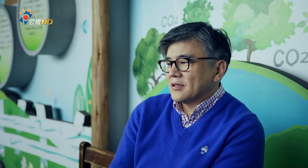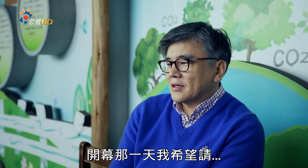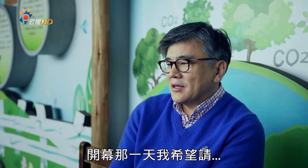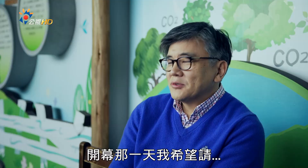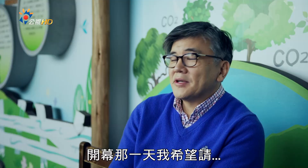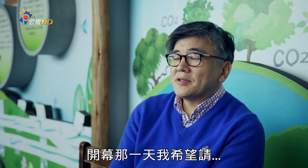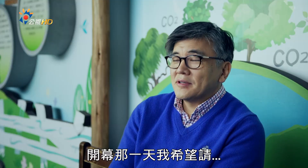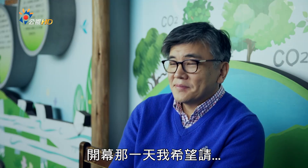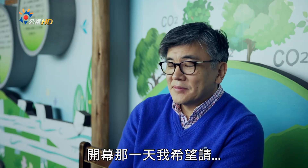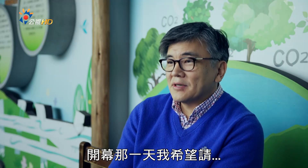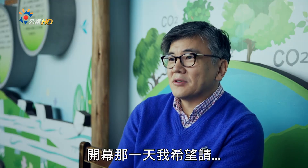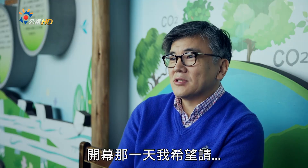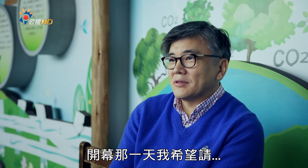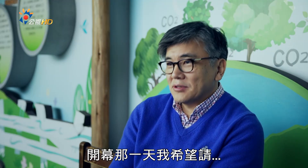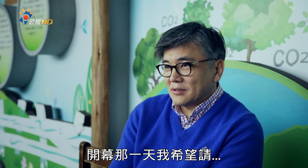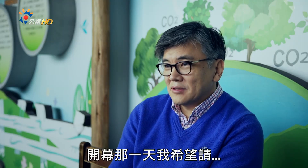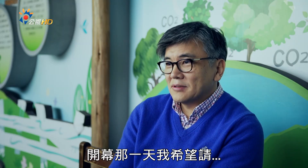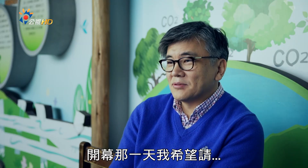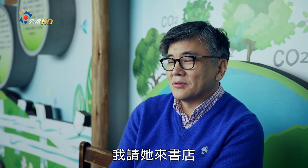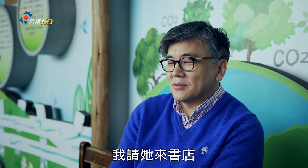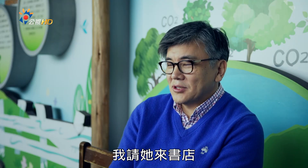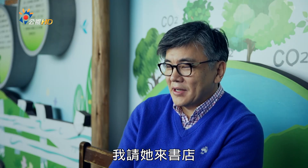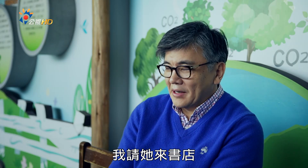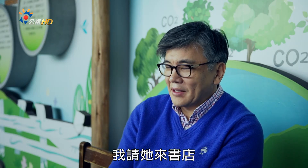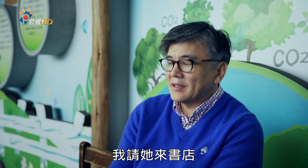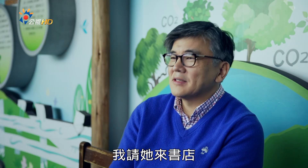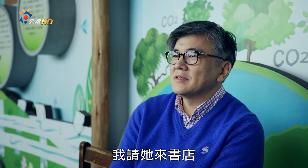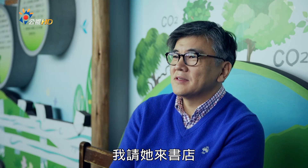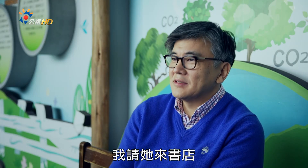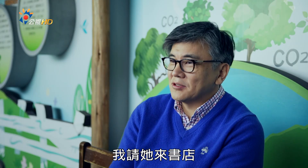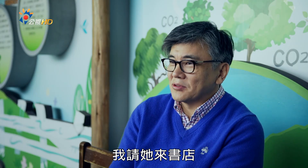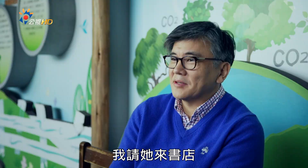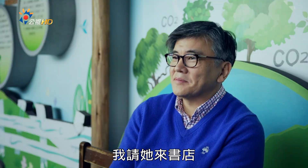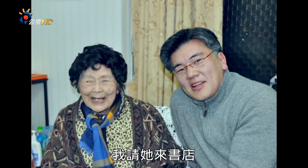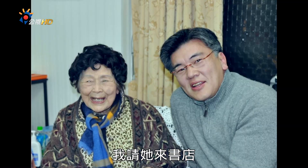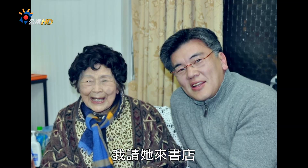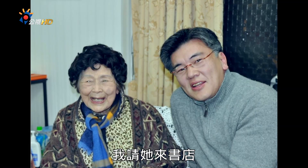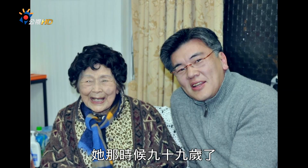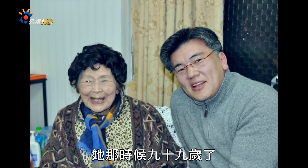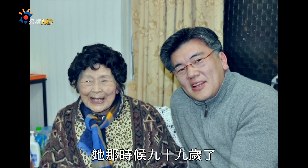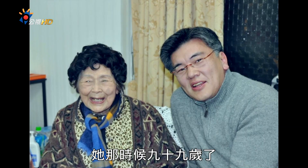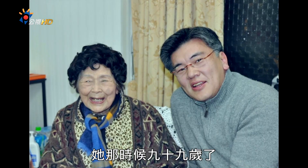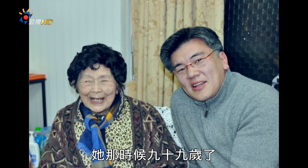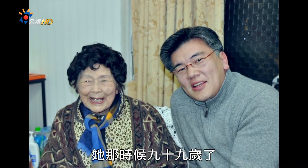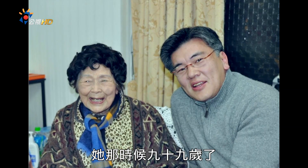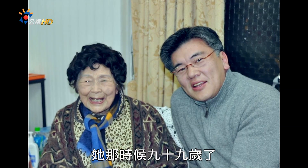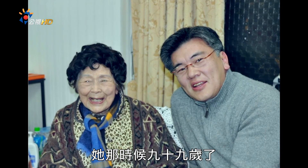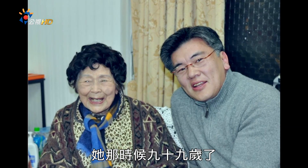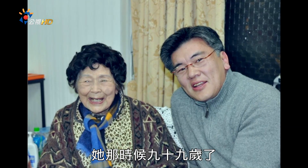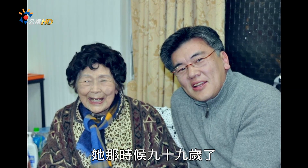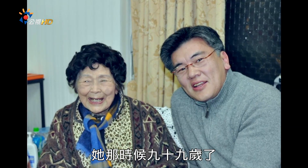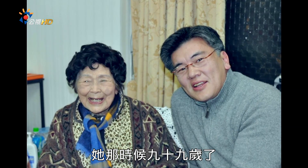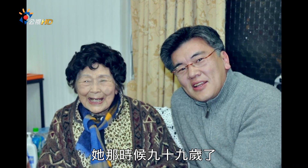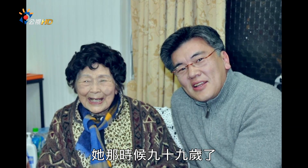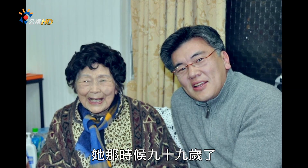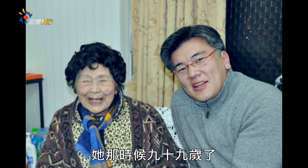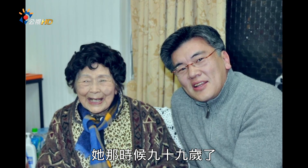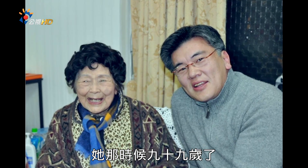拜！开幕那一天，我邀请我下一代主店，伊阵吼99岁，